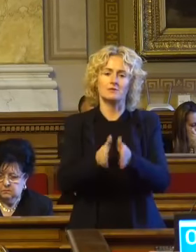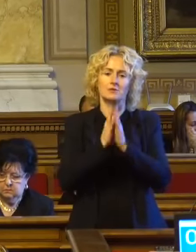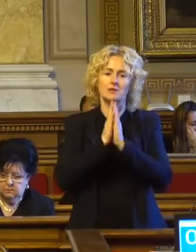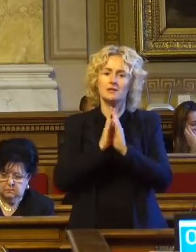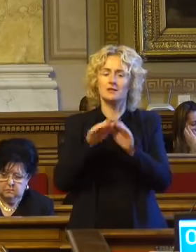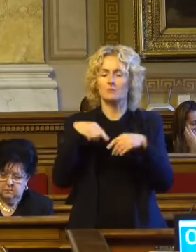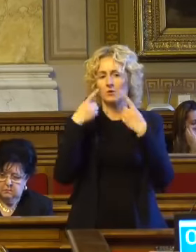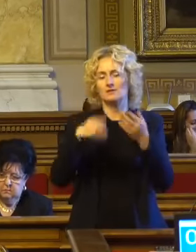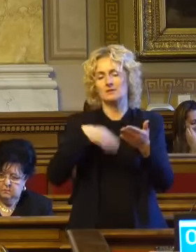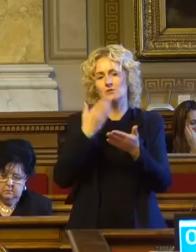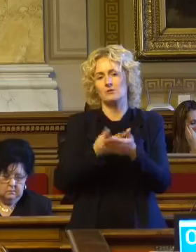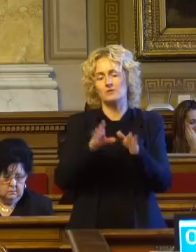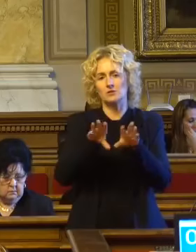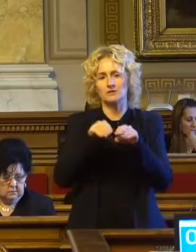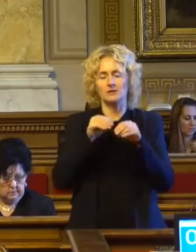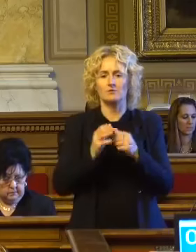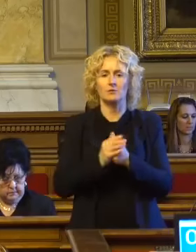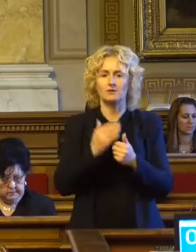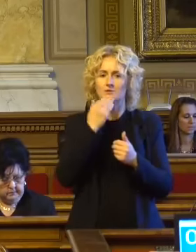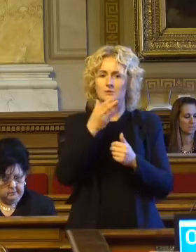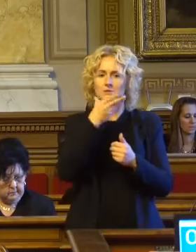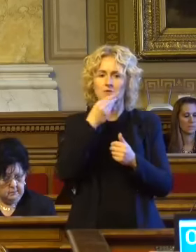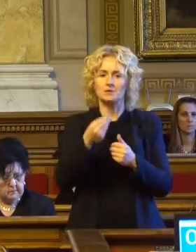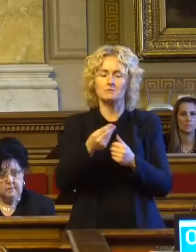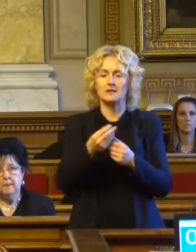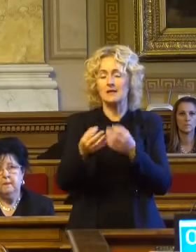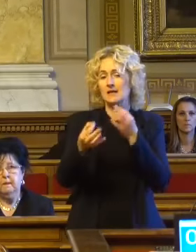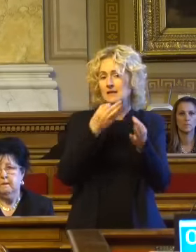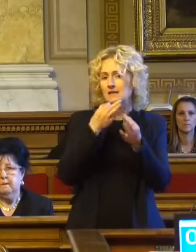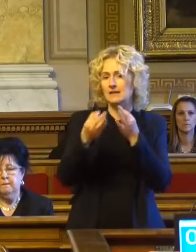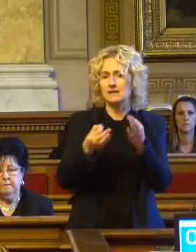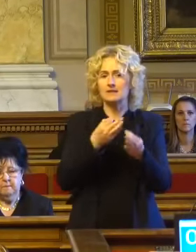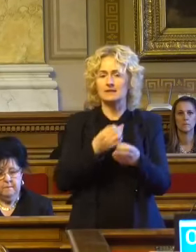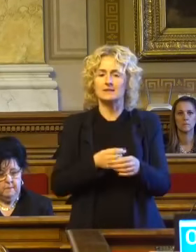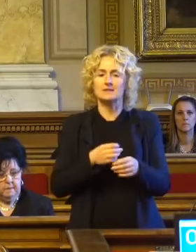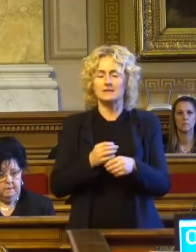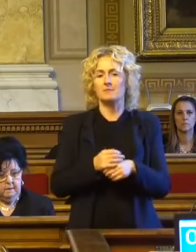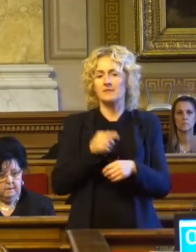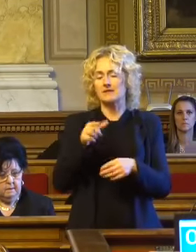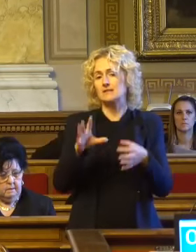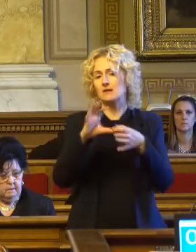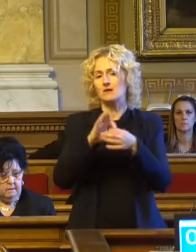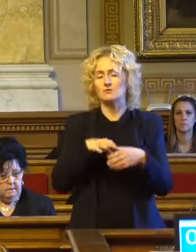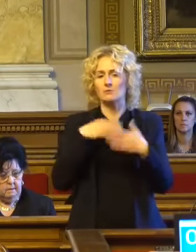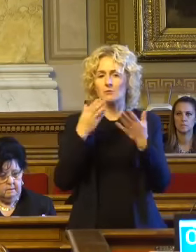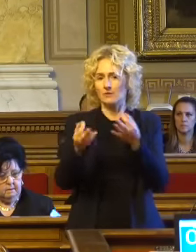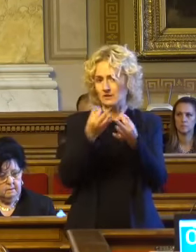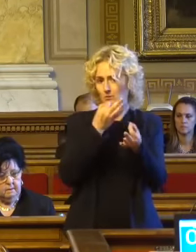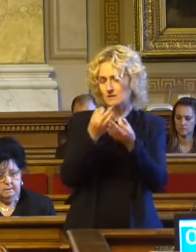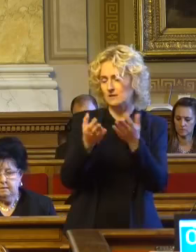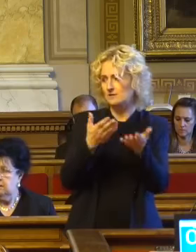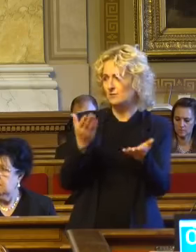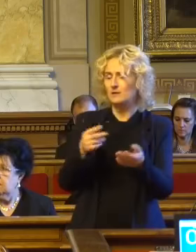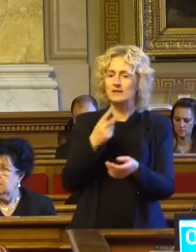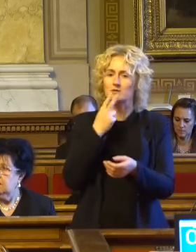elfogadását. Köszönöm szépen. Kérdezem, hogy van-e a napirendi ponthoz hozzászólás, Vágó János képviselő úr?